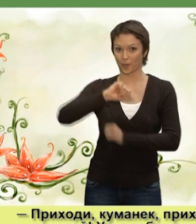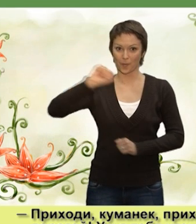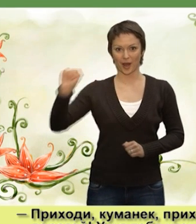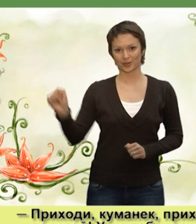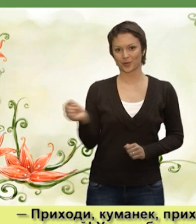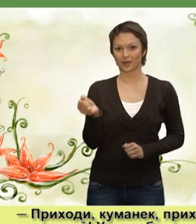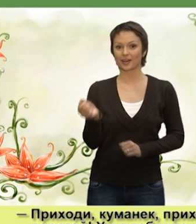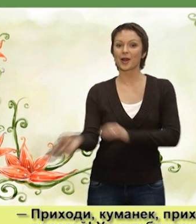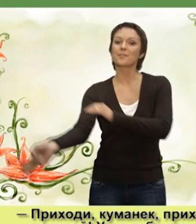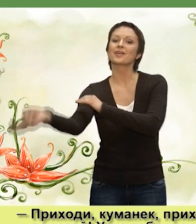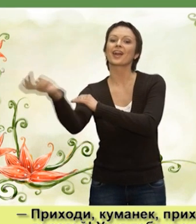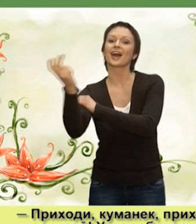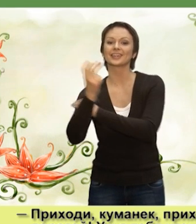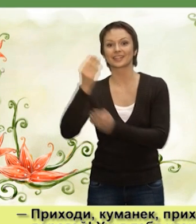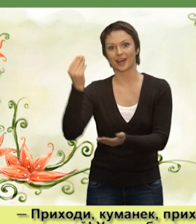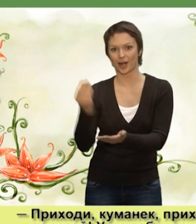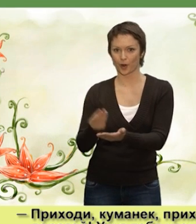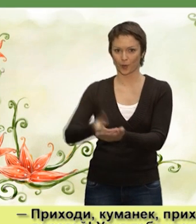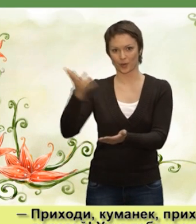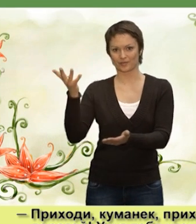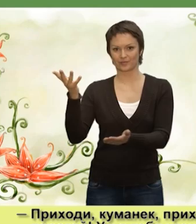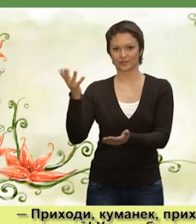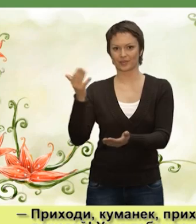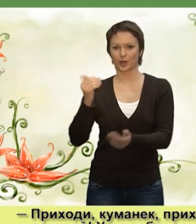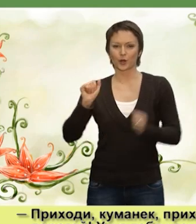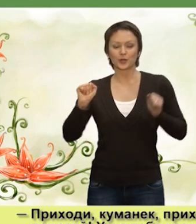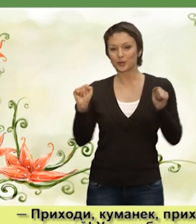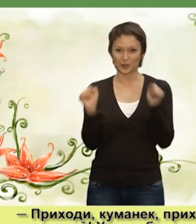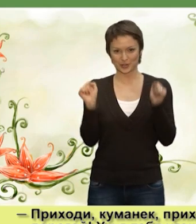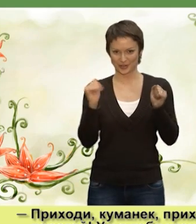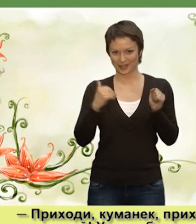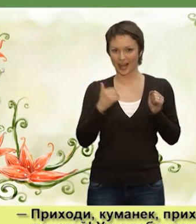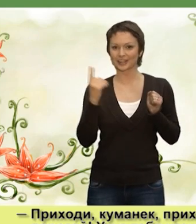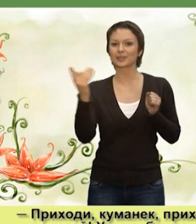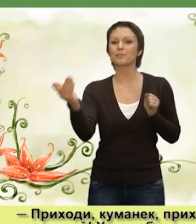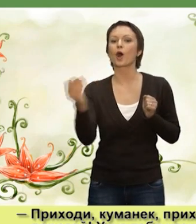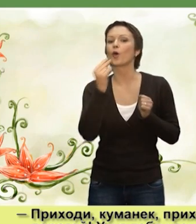«Приходи, куманек, приходи, дорогой, уж я тебя угощу!»